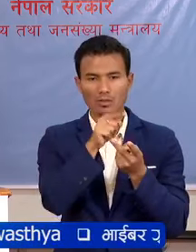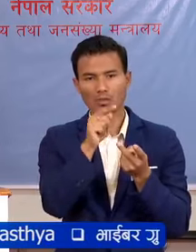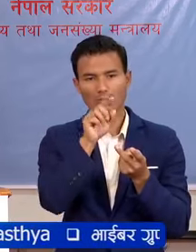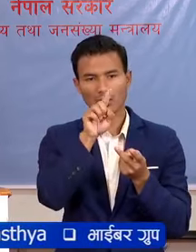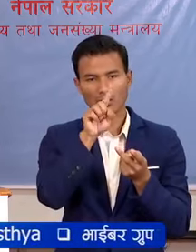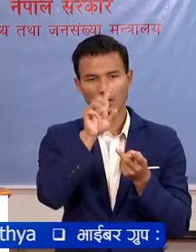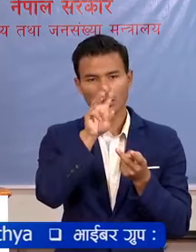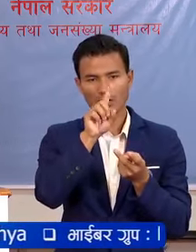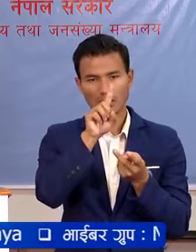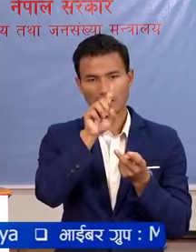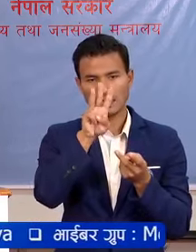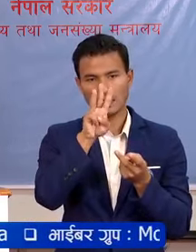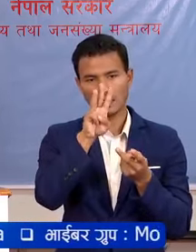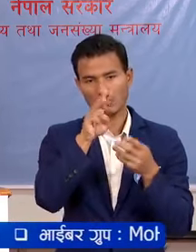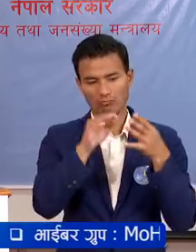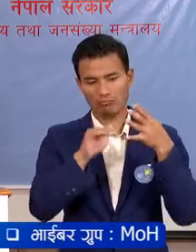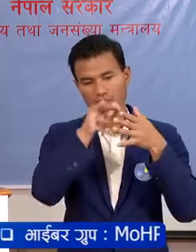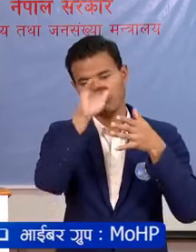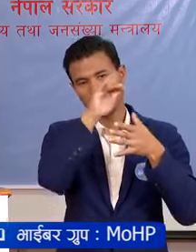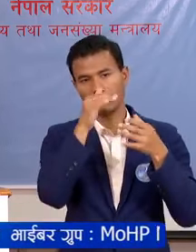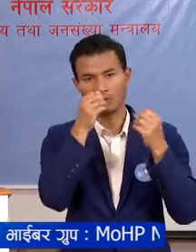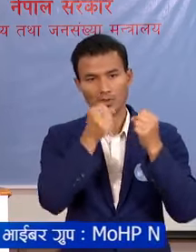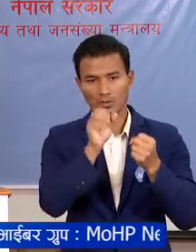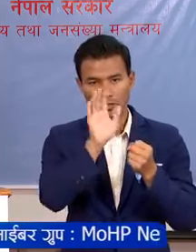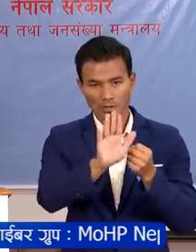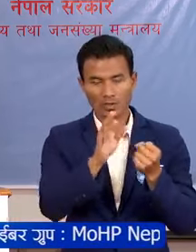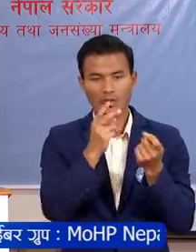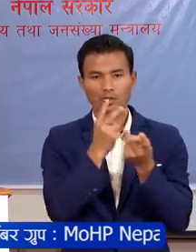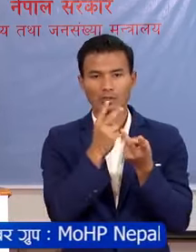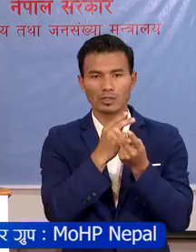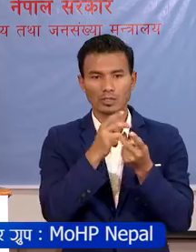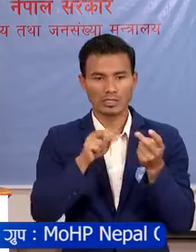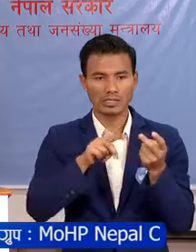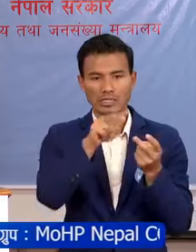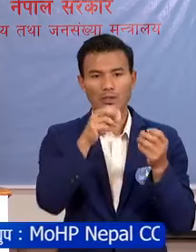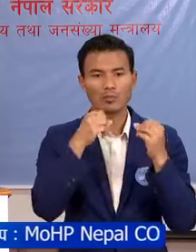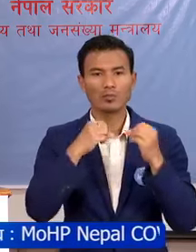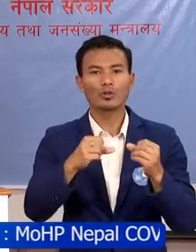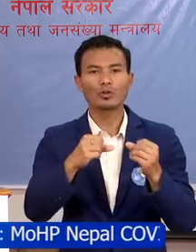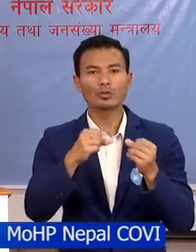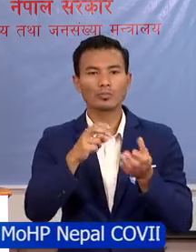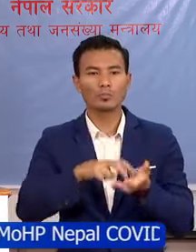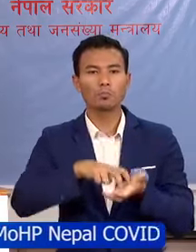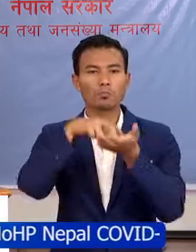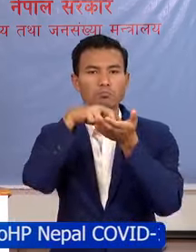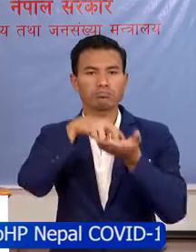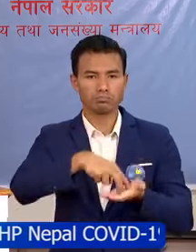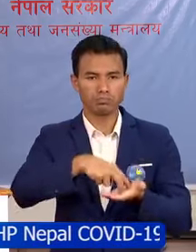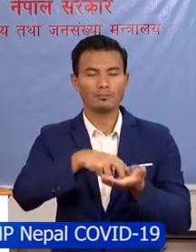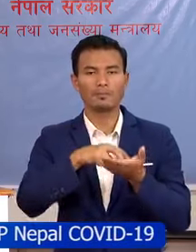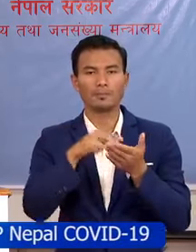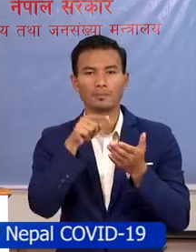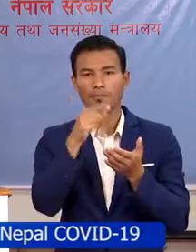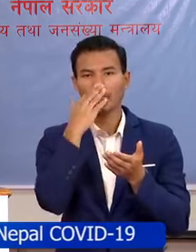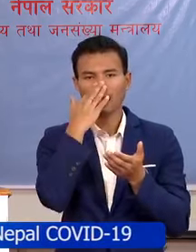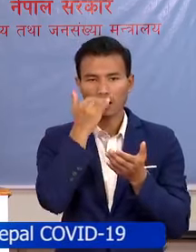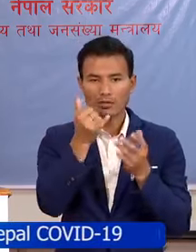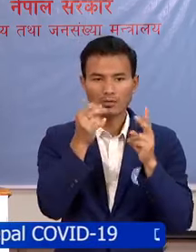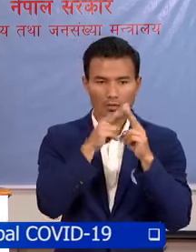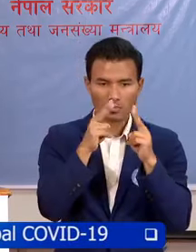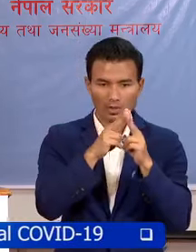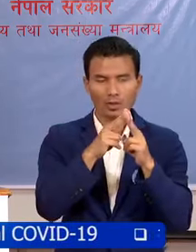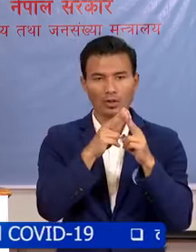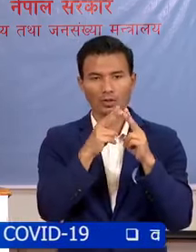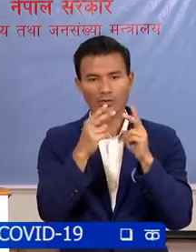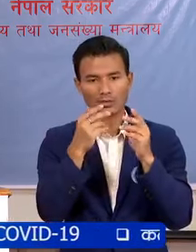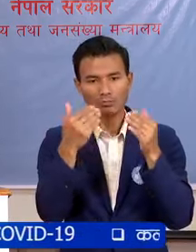थर्टेन फ्लोर मा बसनु भाया चा वहने पहलो तलाको जस्ते वहारो हिंदा एलिबेटर मा चड़दा अथा कहीं कारण बस मा संपर्ग मा